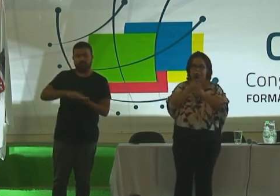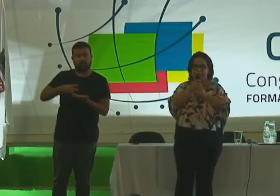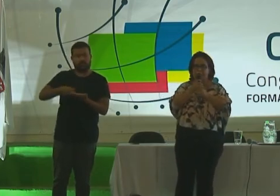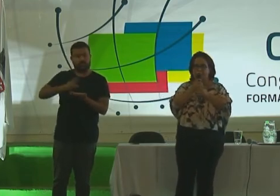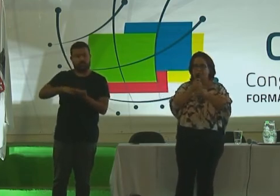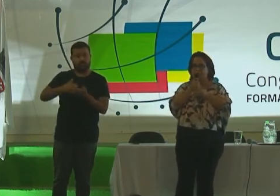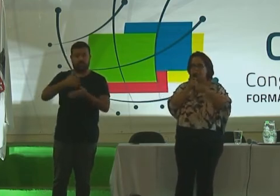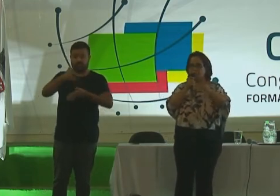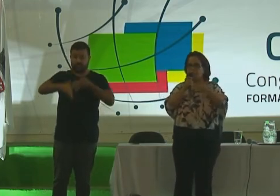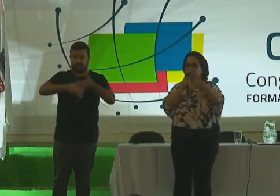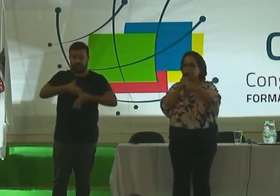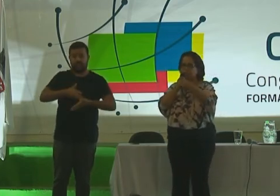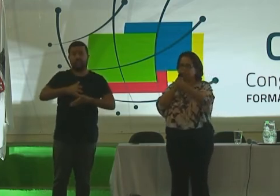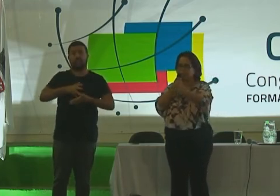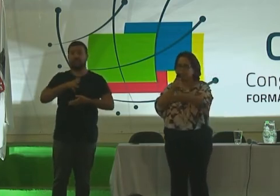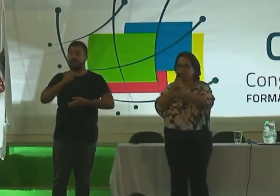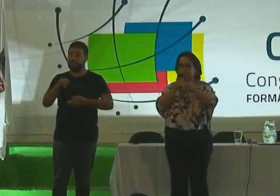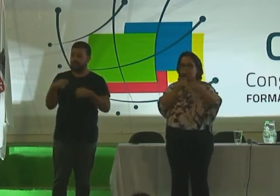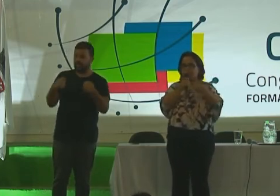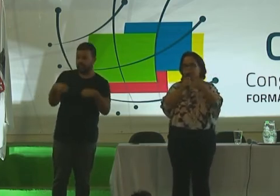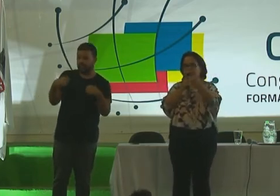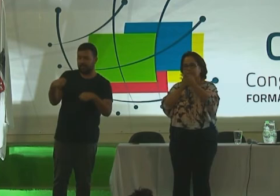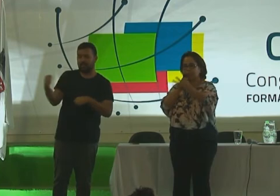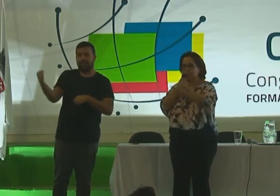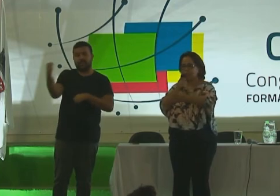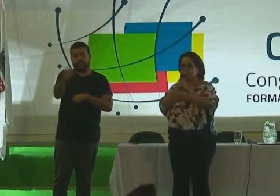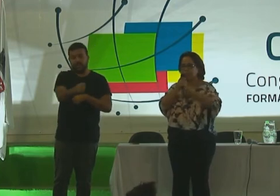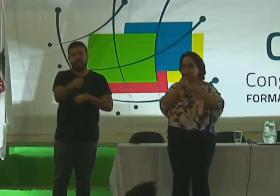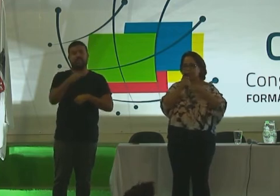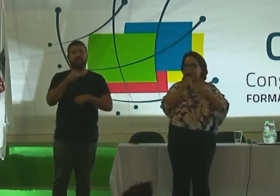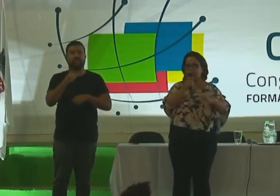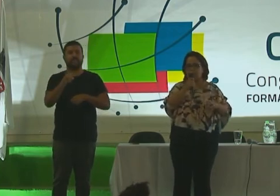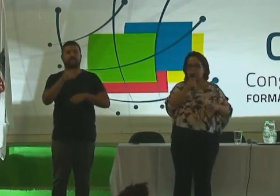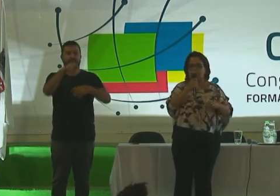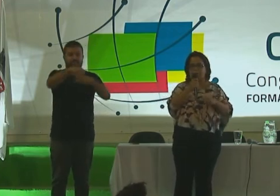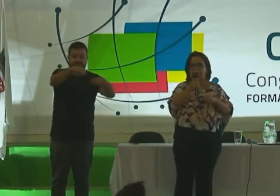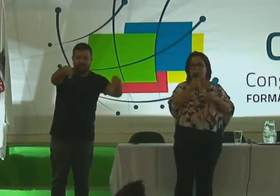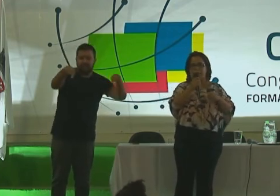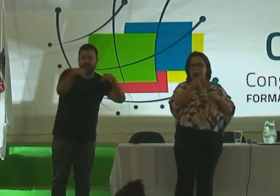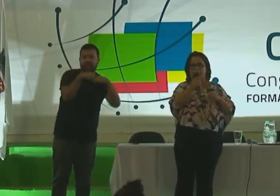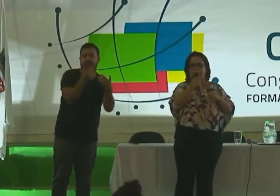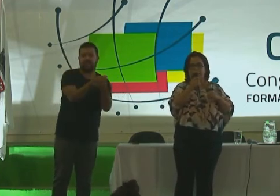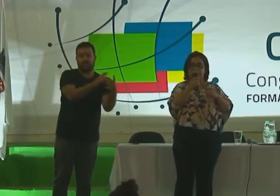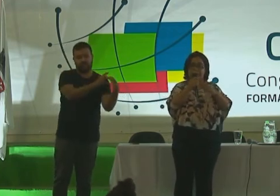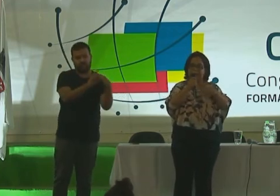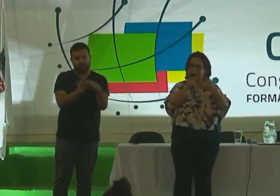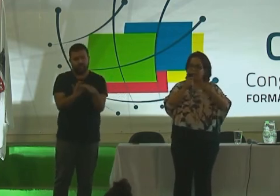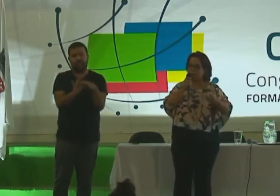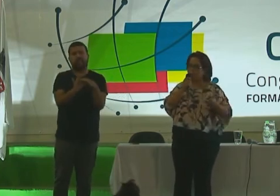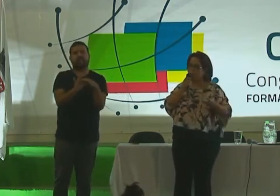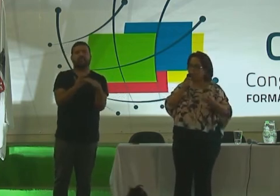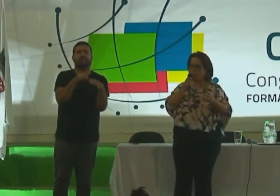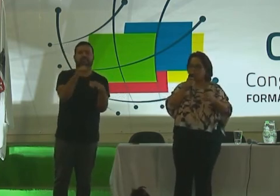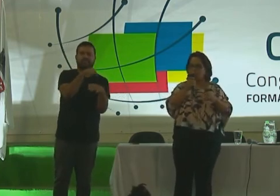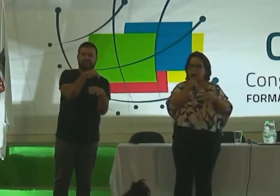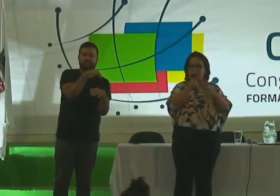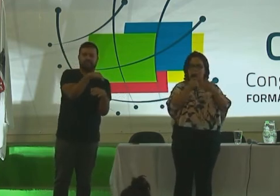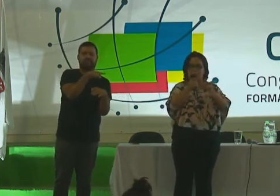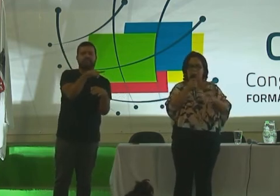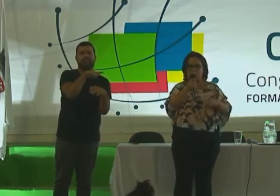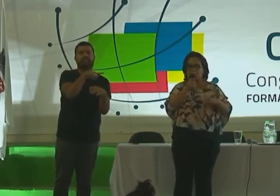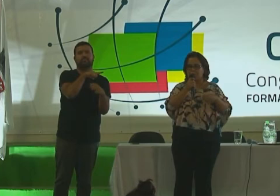de Libras, né, quando ele necessita, quando ele tem essa demanda na sala de aula, que ele tenha